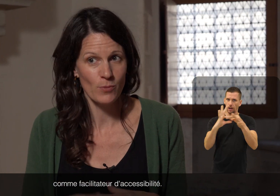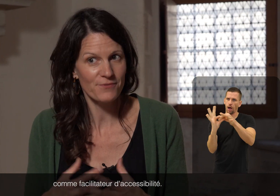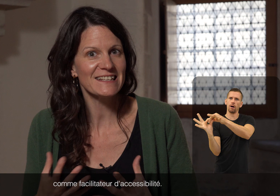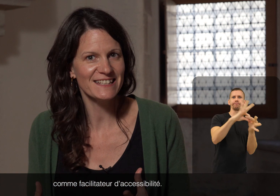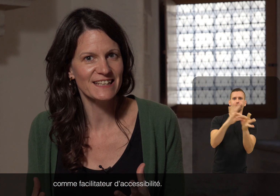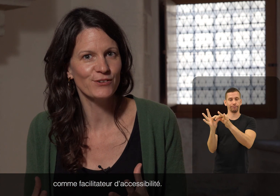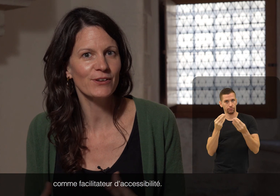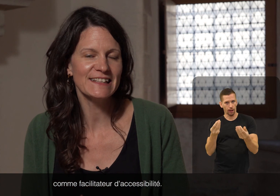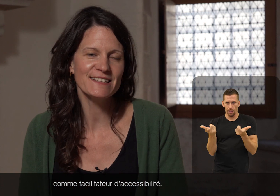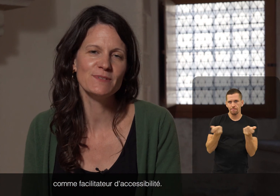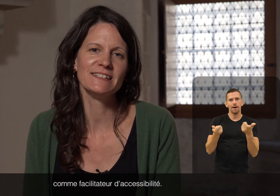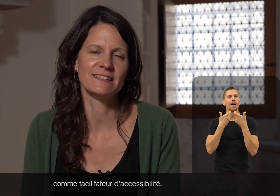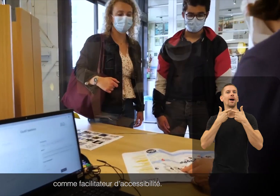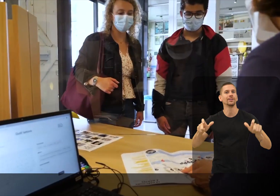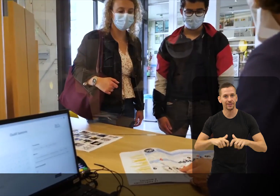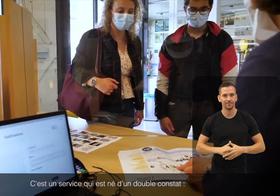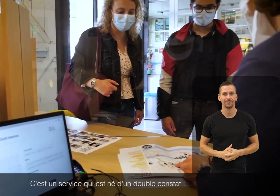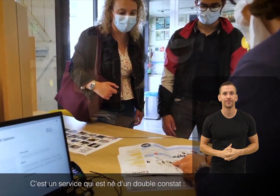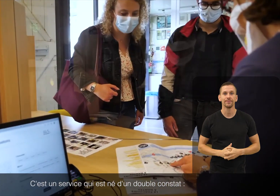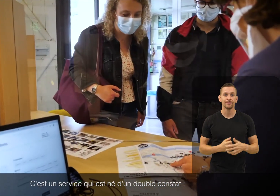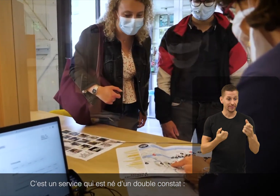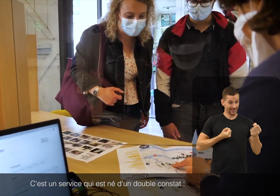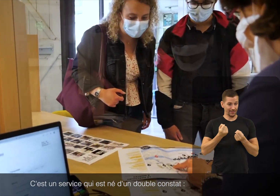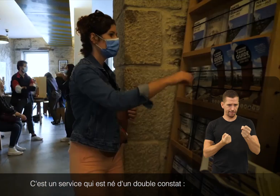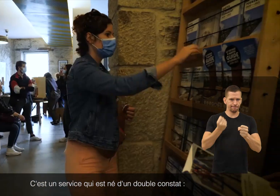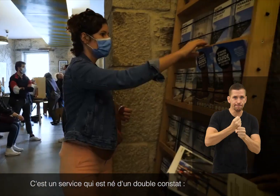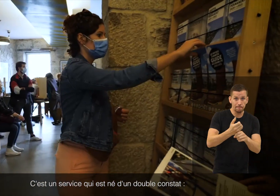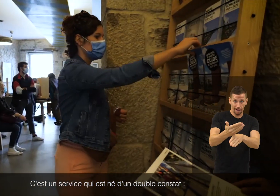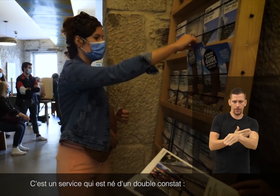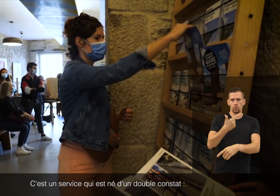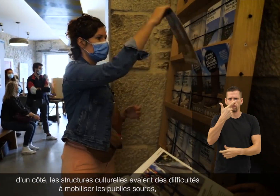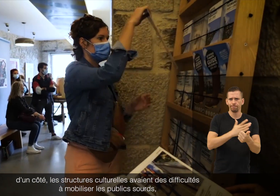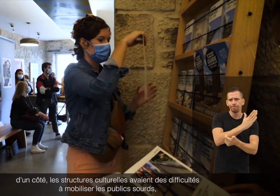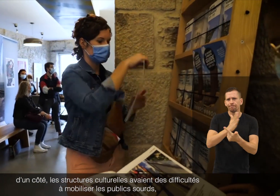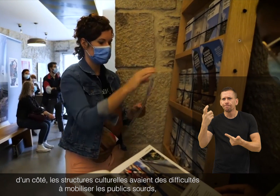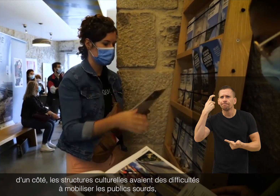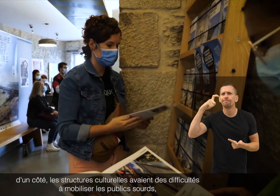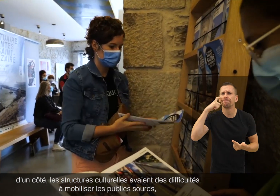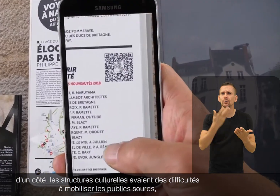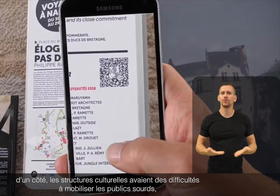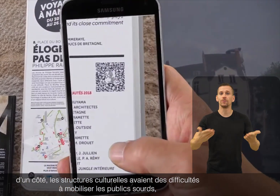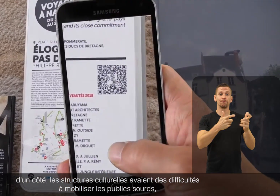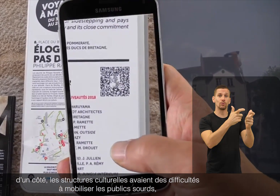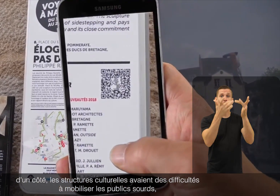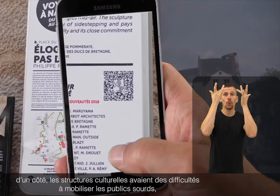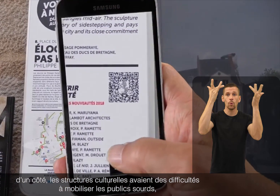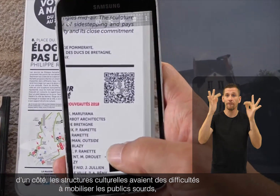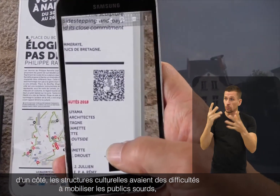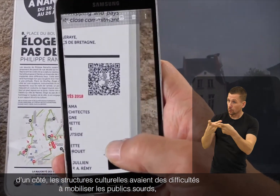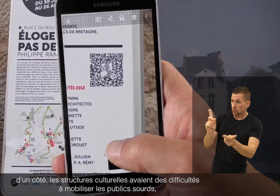un facilitateur d'accessibilité. C'est un service qui est né d'un double constat. D'un côté, les structures culturelles qui avaient des difficultés à mobiliser les